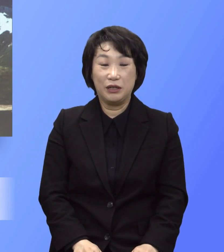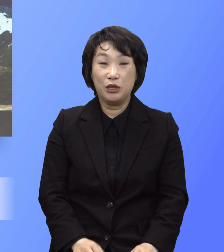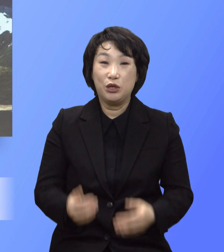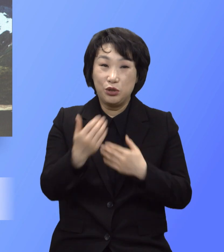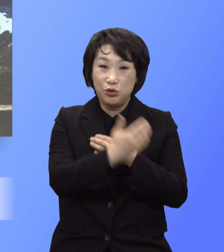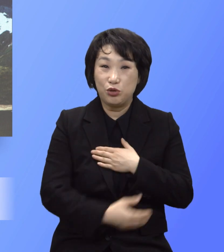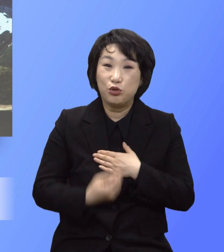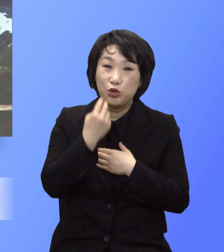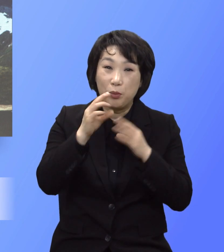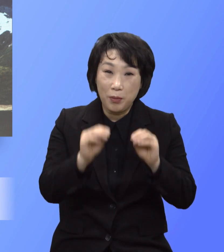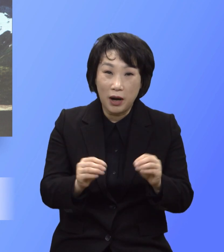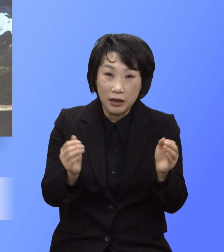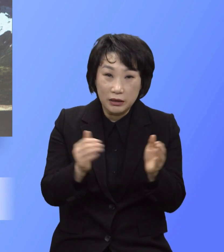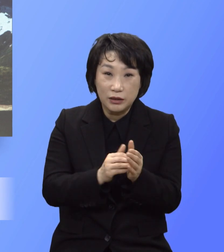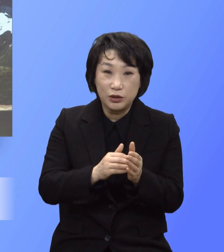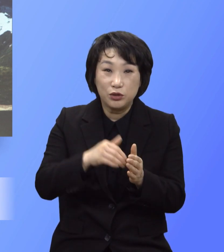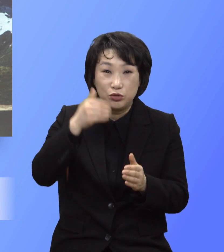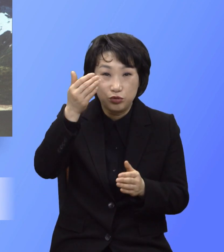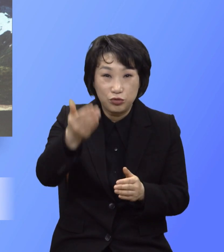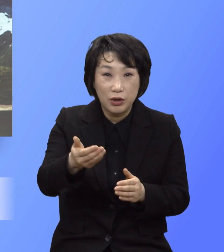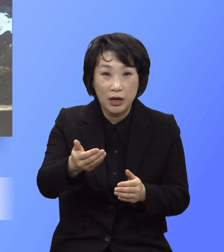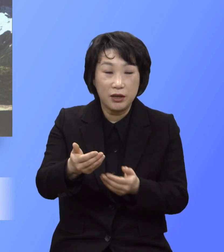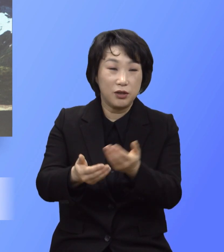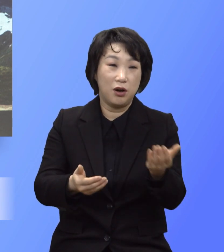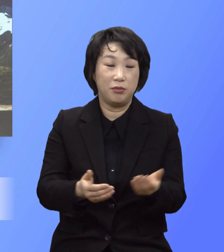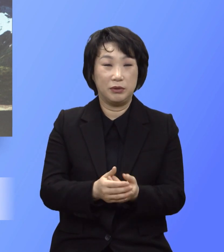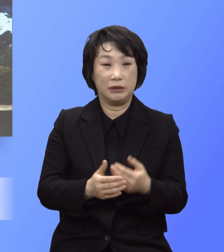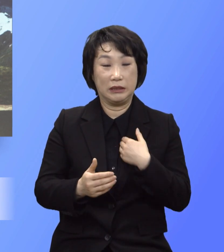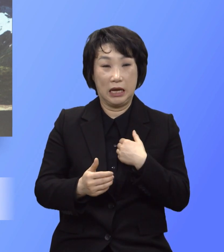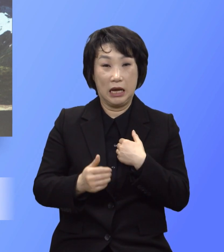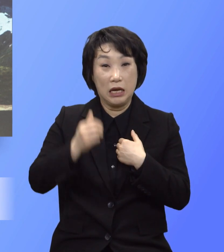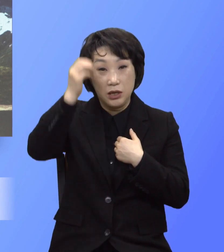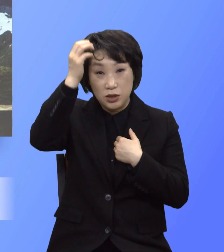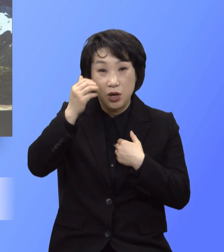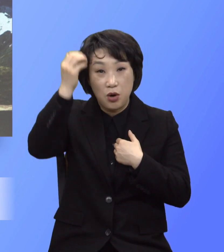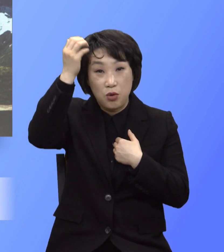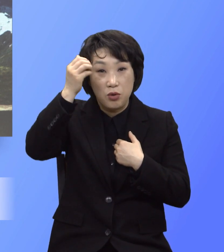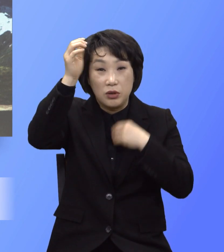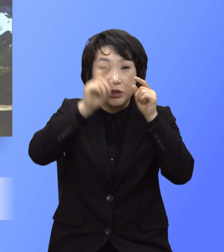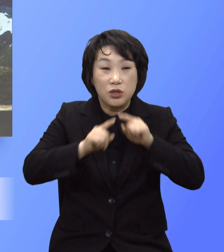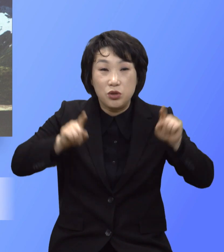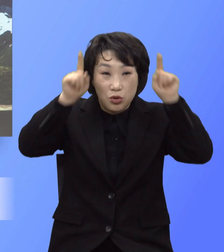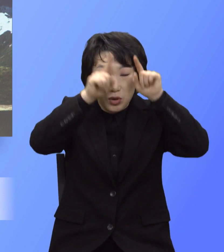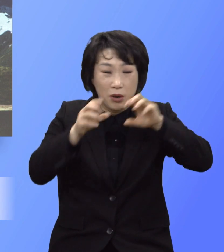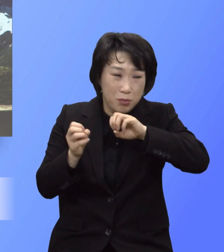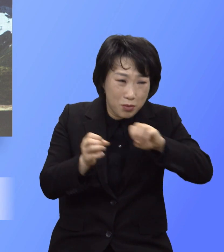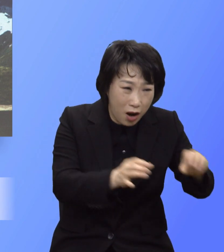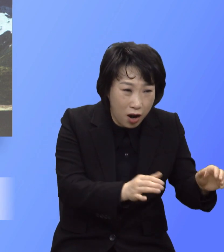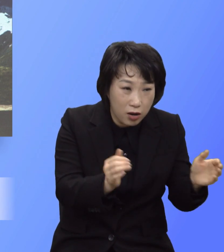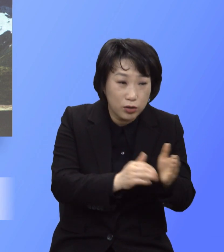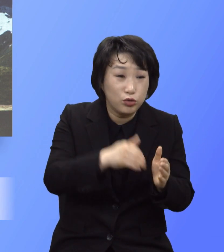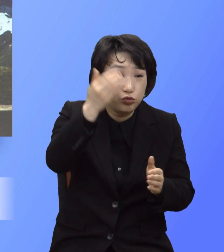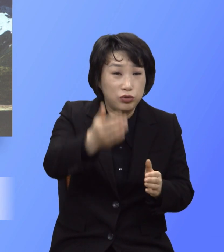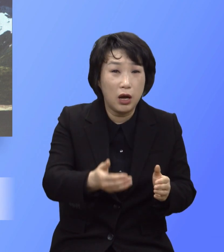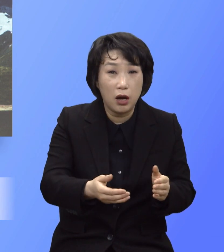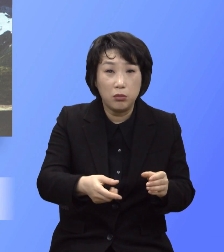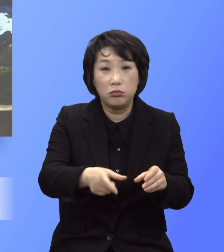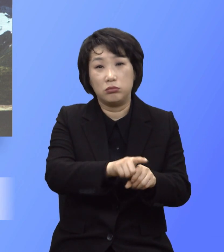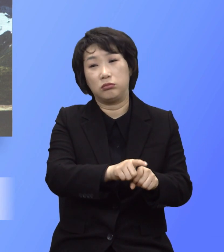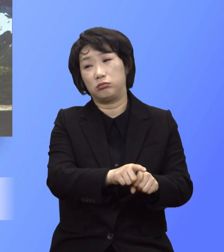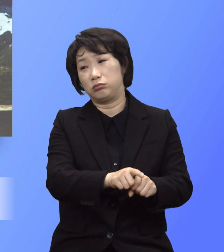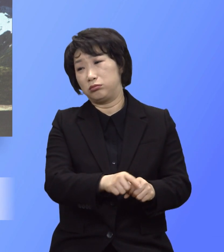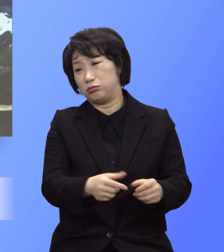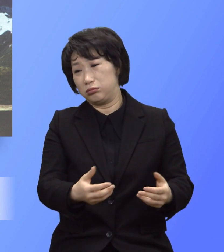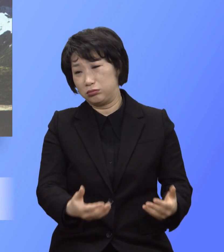육신이 끝난 다음에는, 자기 영혼이 음부에 던져진 다음에는 돌이킬